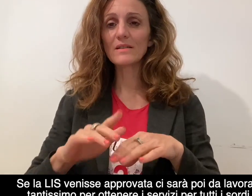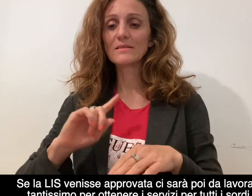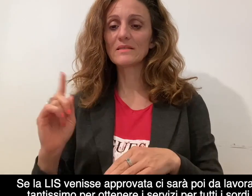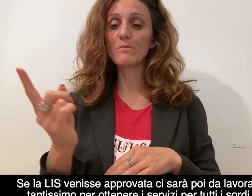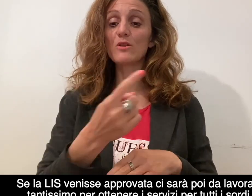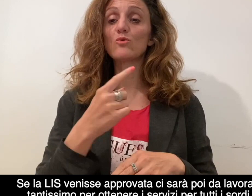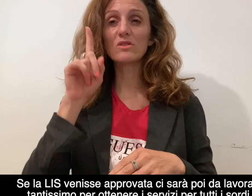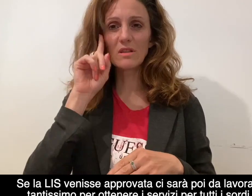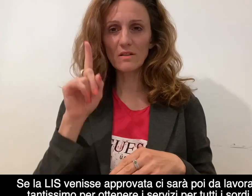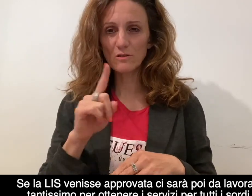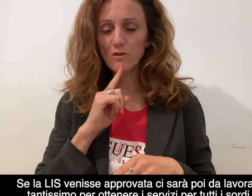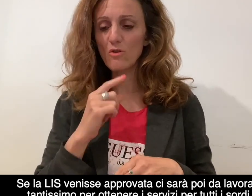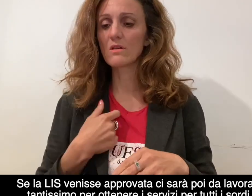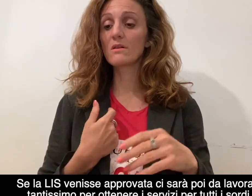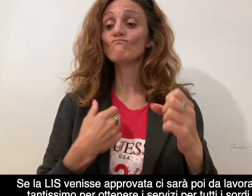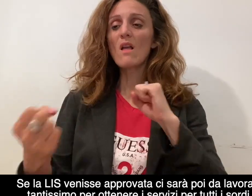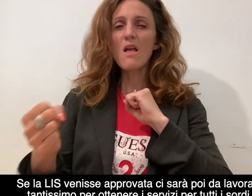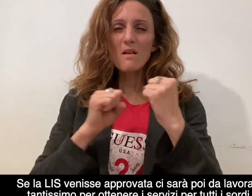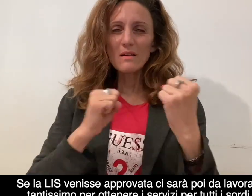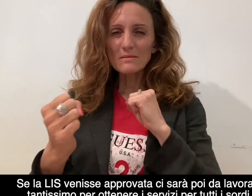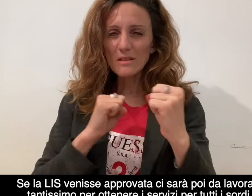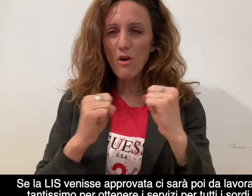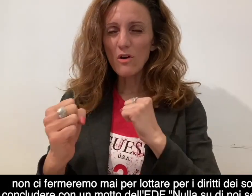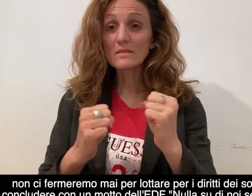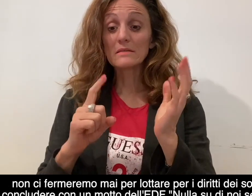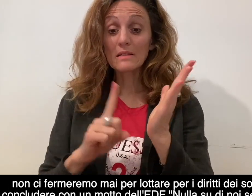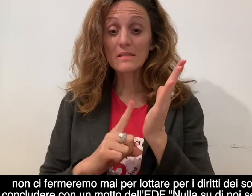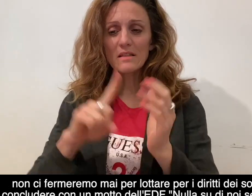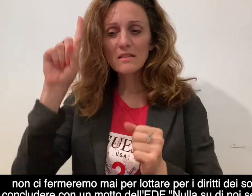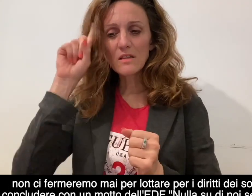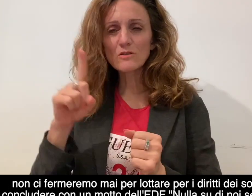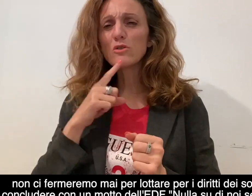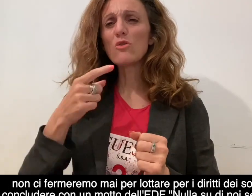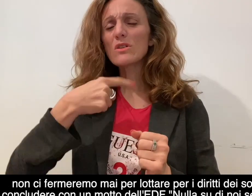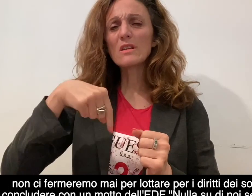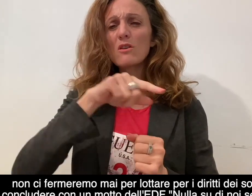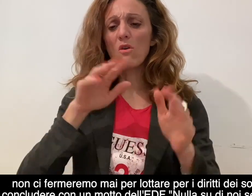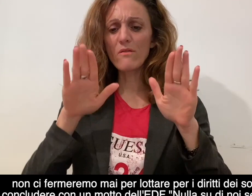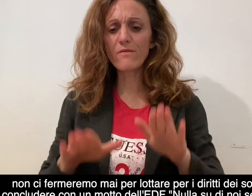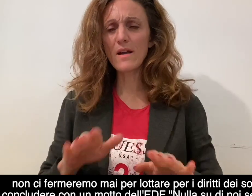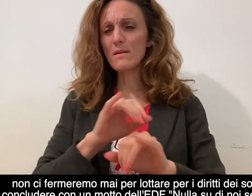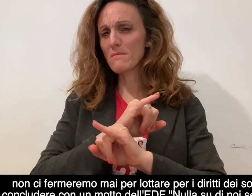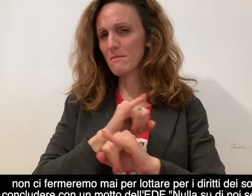non ci fermeremo mai per lottare per i diritti delle persone sorde